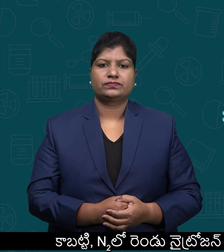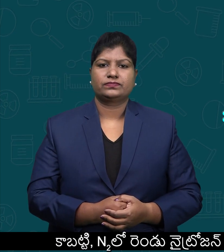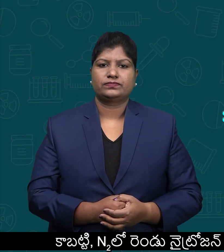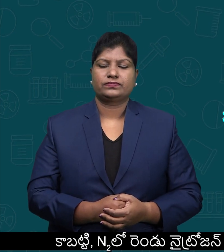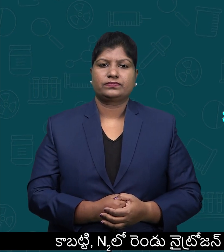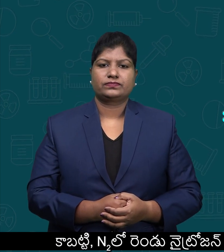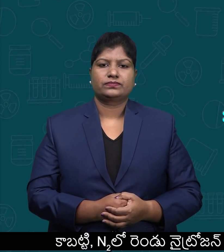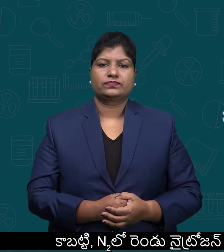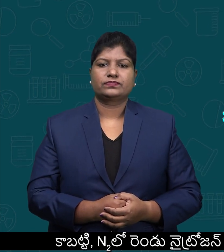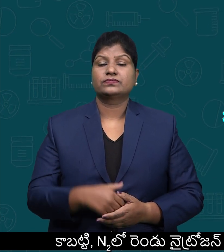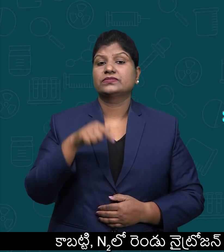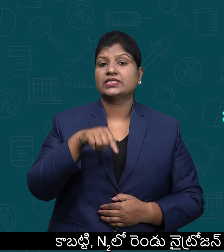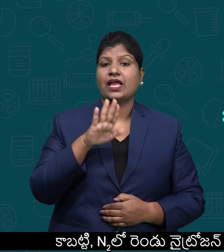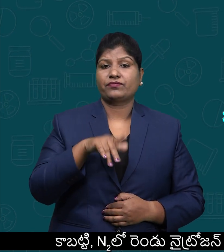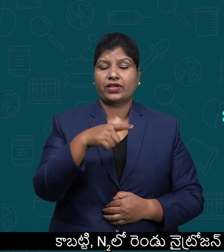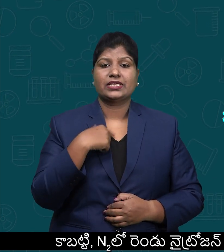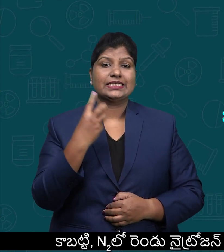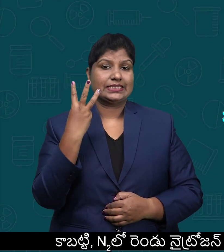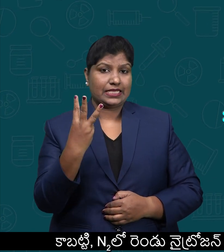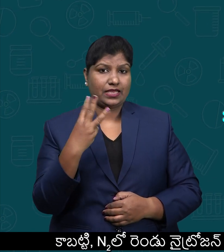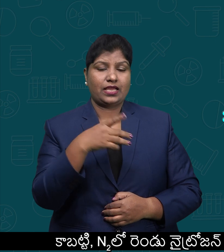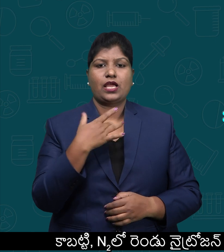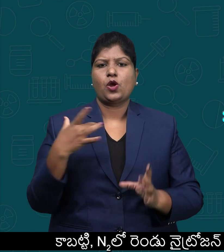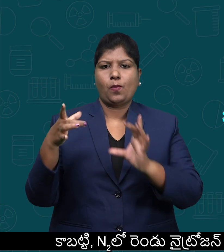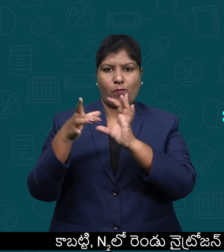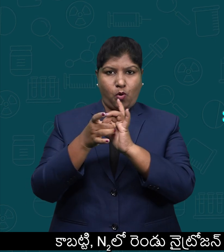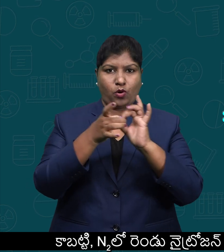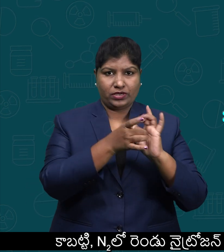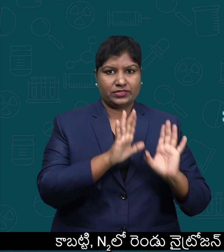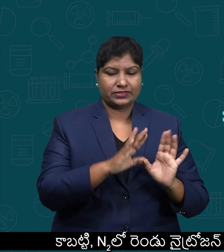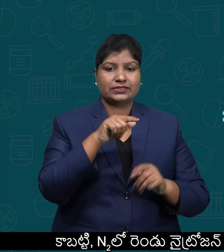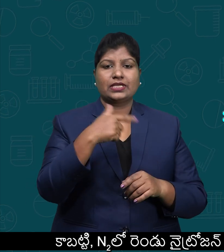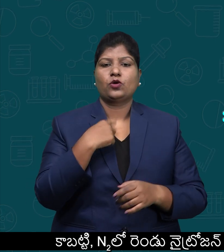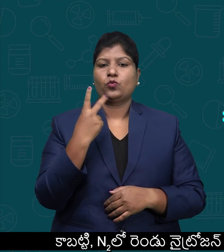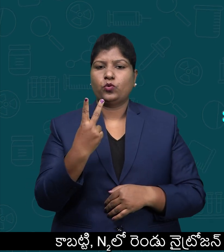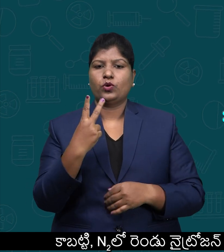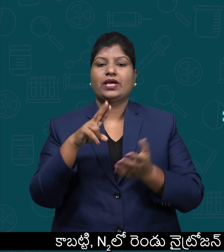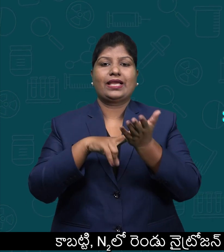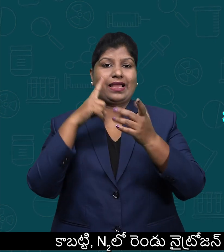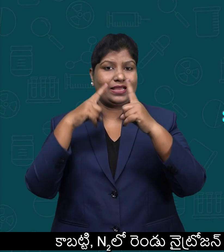కాబట్టి N2లో 2 నైట్రోజన్ పరమాణువుల మధ్య ట్రిపుల్ బాండ్ ఉంది.